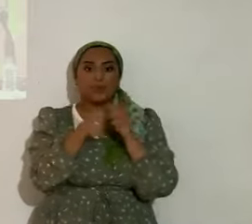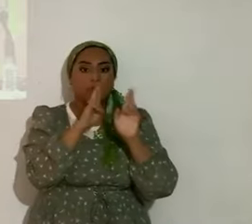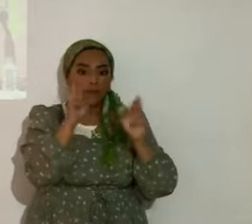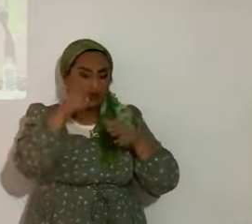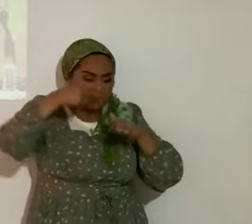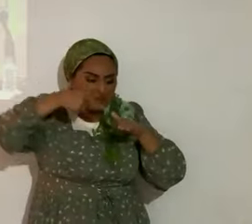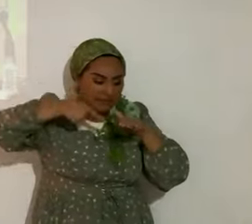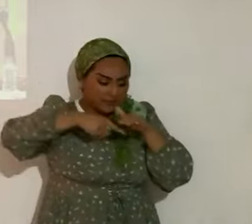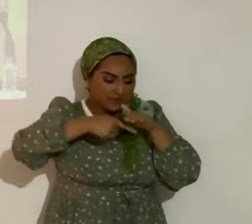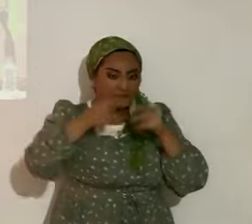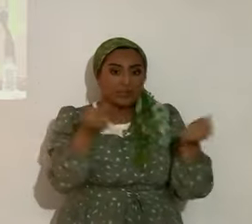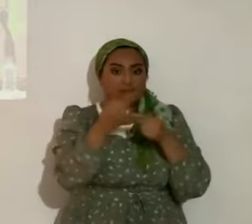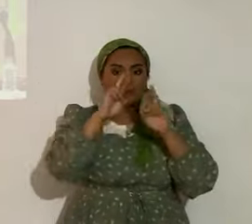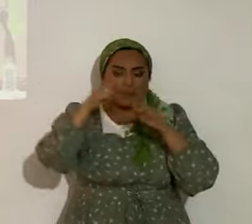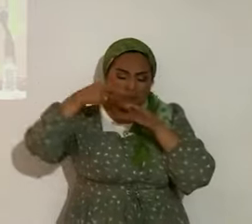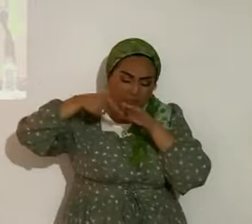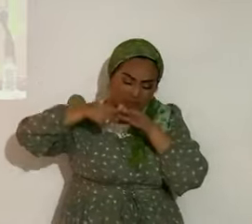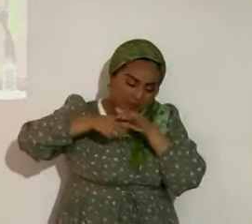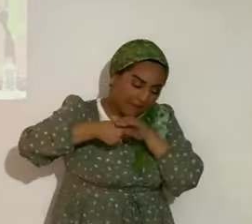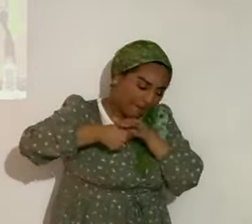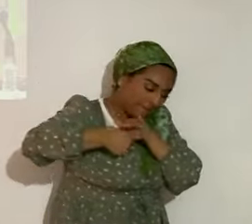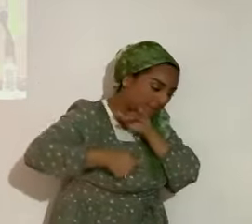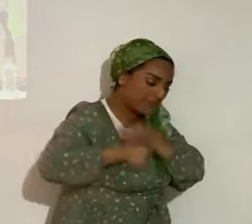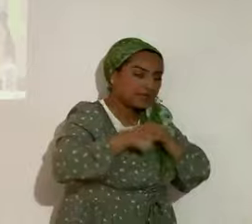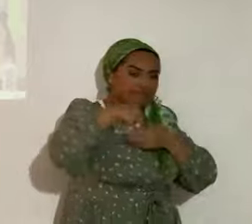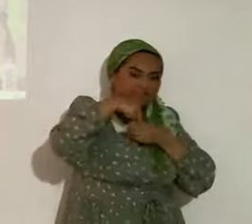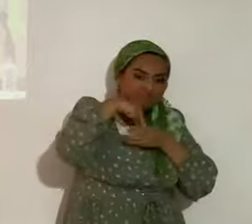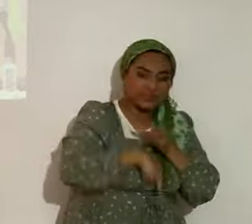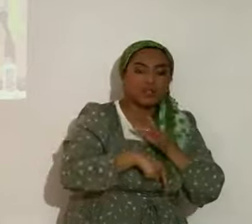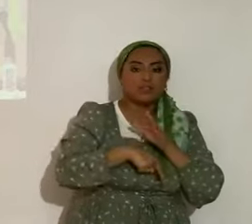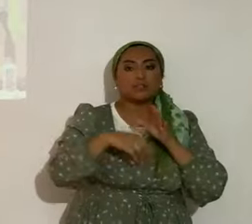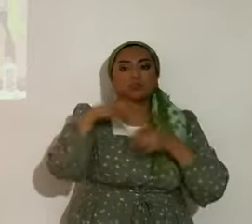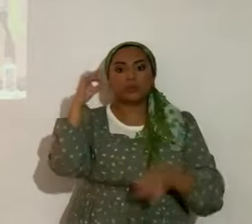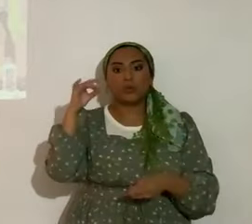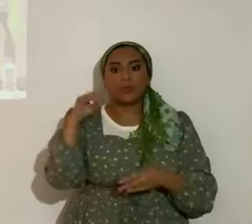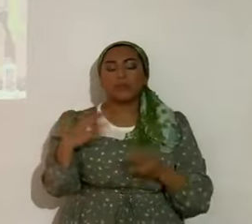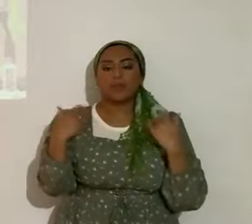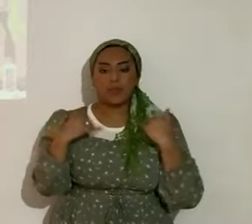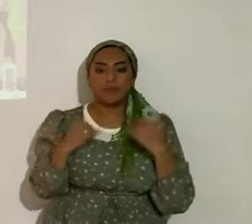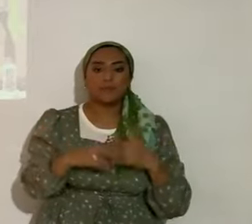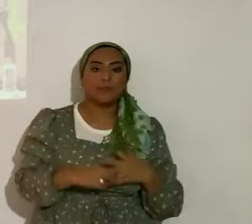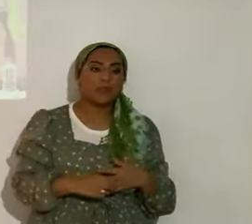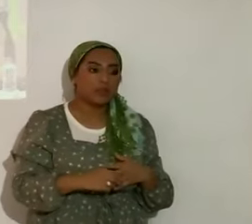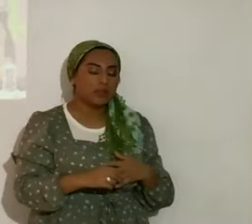se escondió el pecado en lo más íntimo del alma. Ahora,